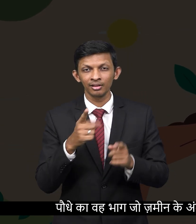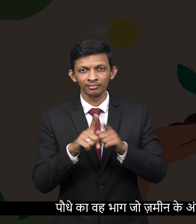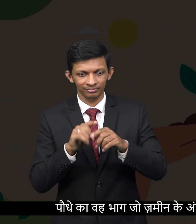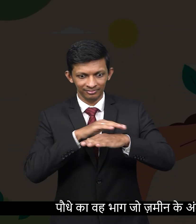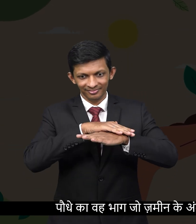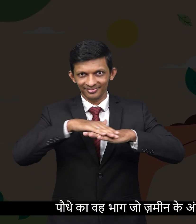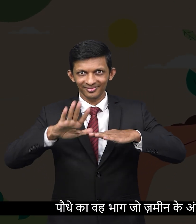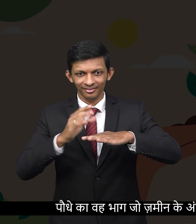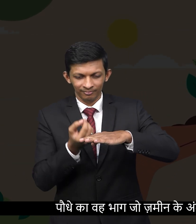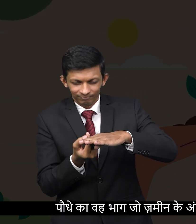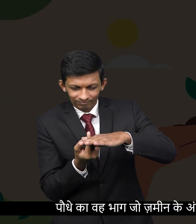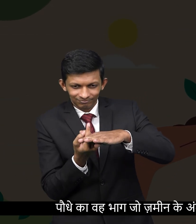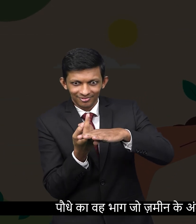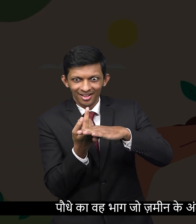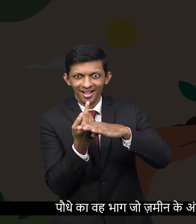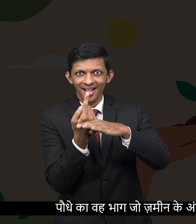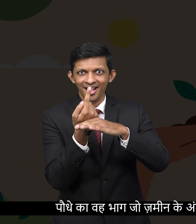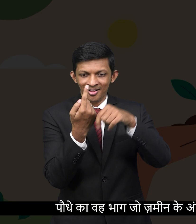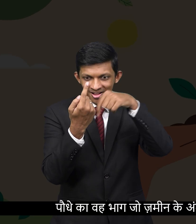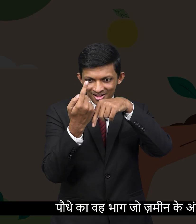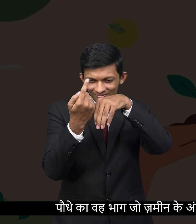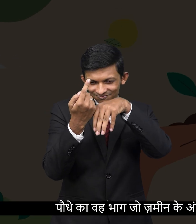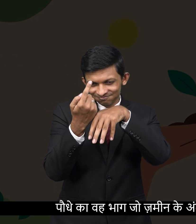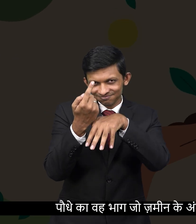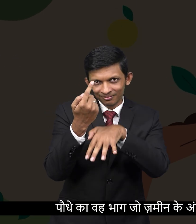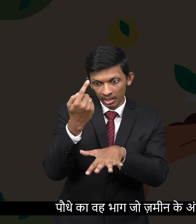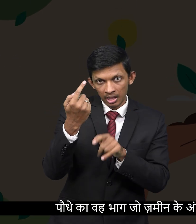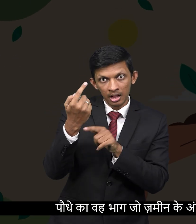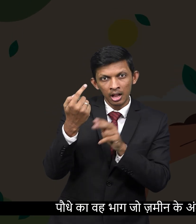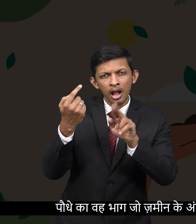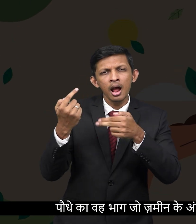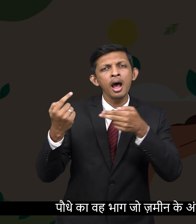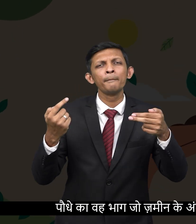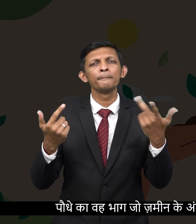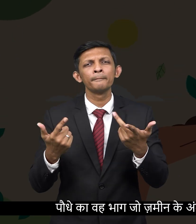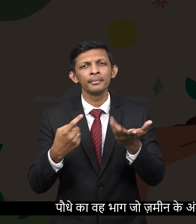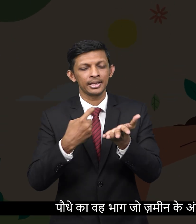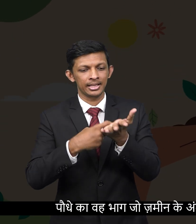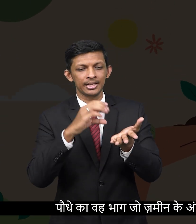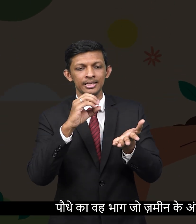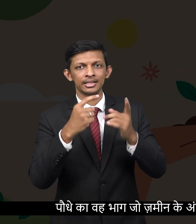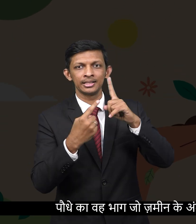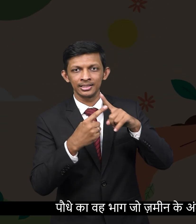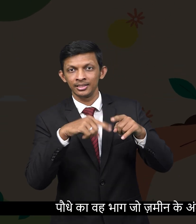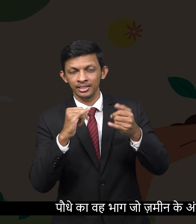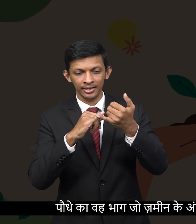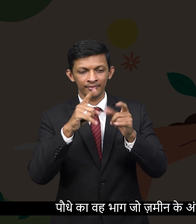पौधे का वह भाग जो जमीन के अंदर उगता है उसे जड़ प्रणाली कहते हैं।